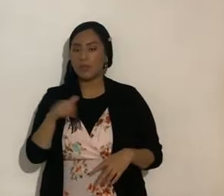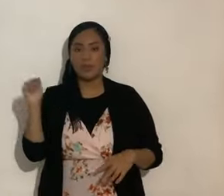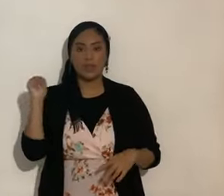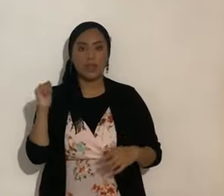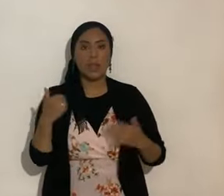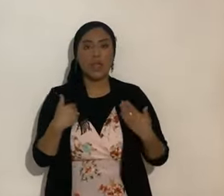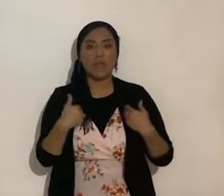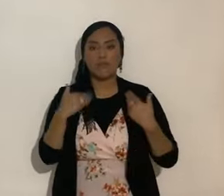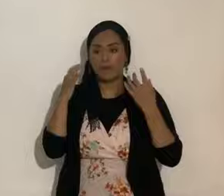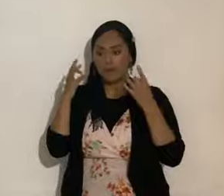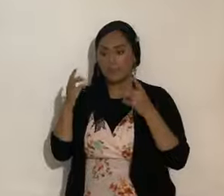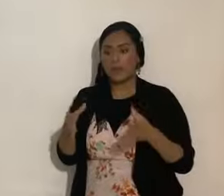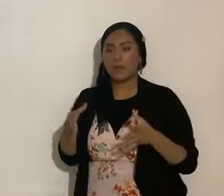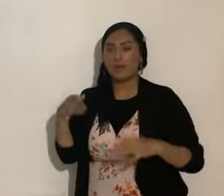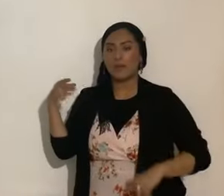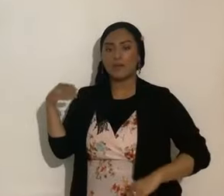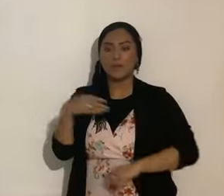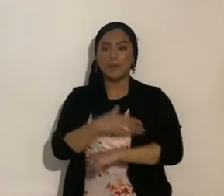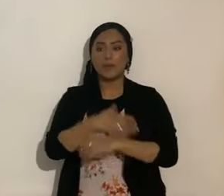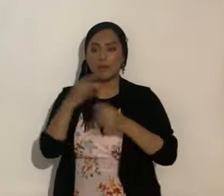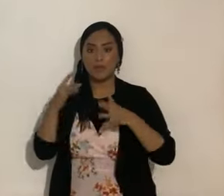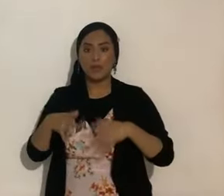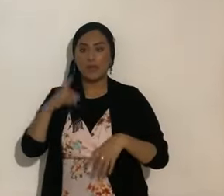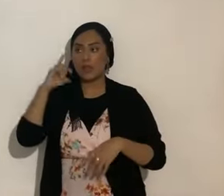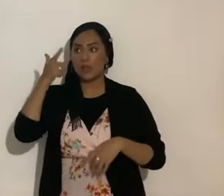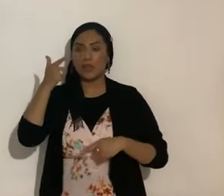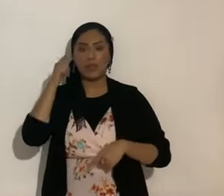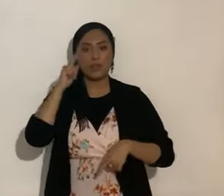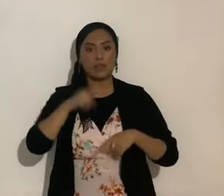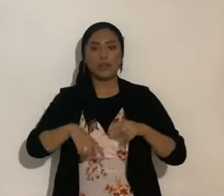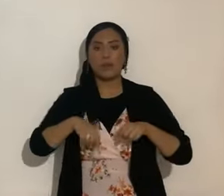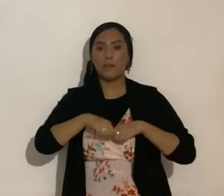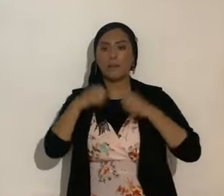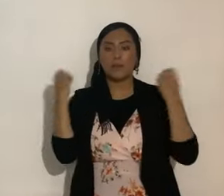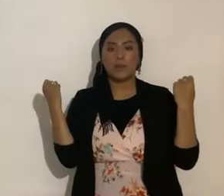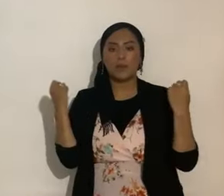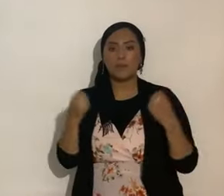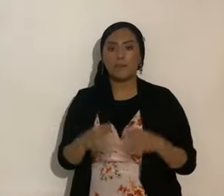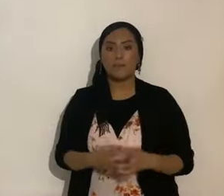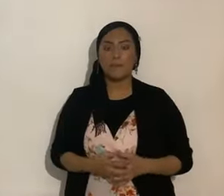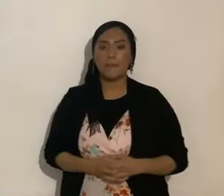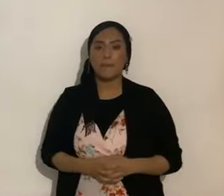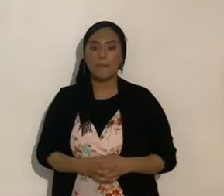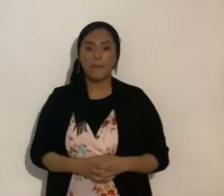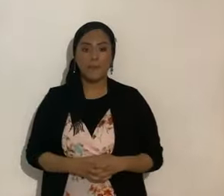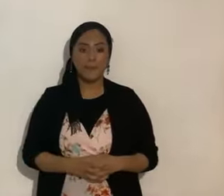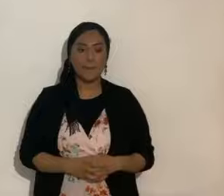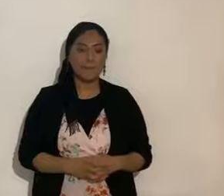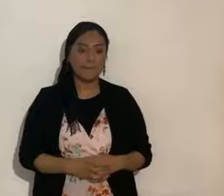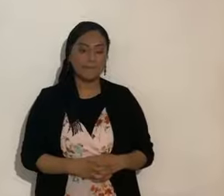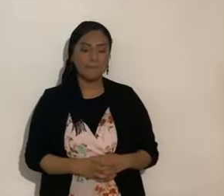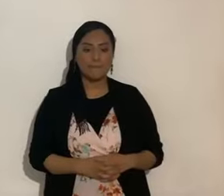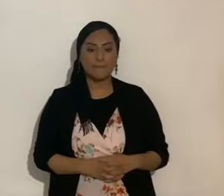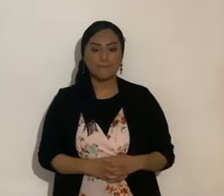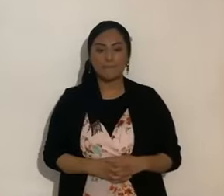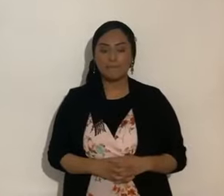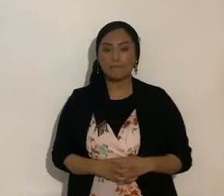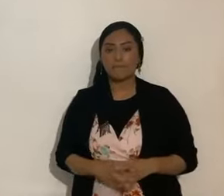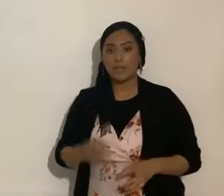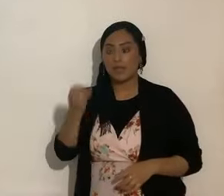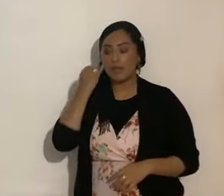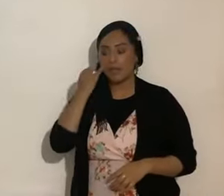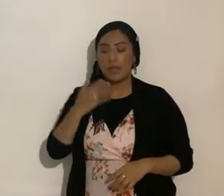Hay maldiciones muy fuertes, que después no se rompen. Entonces, no tengas, vamos a suponer, si